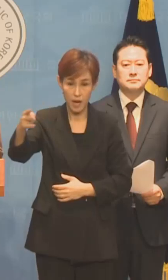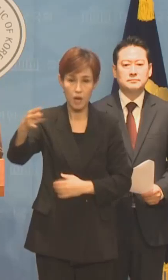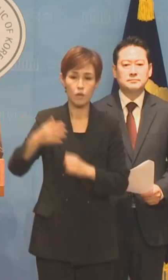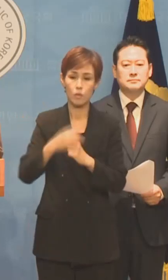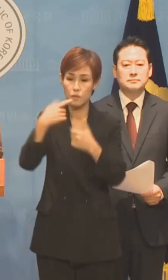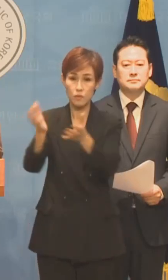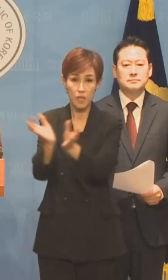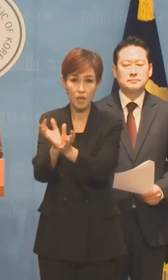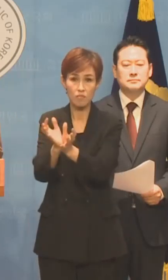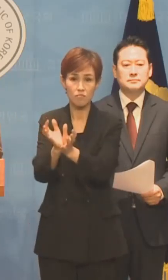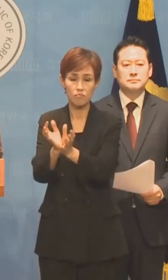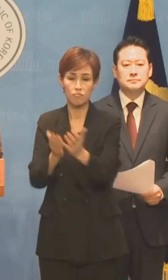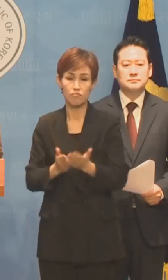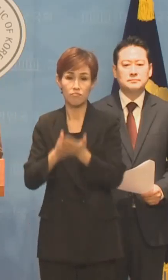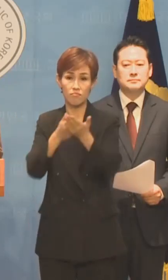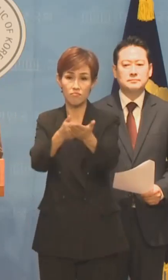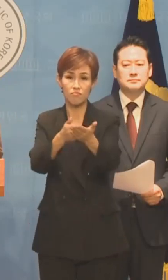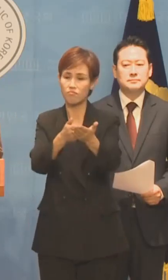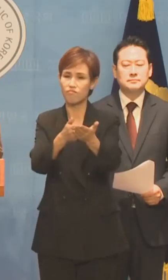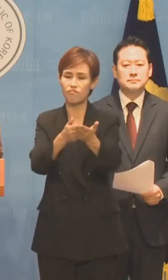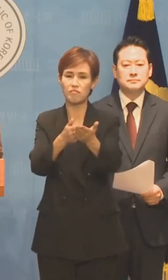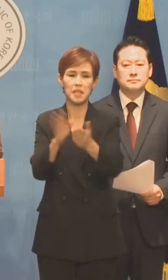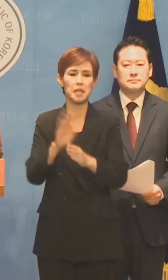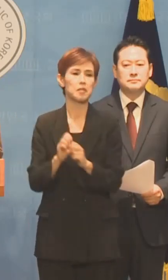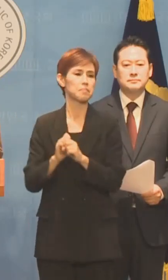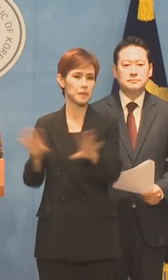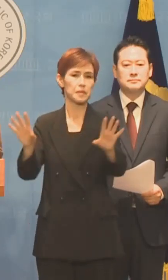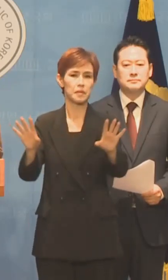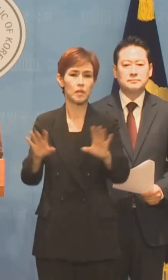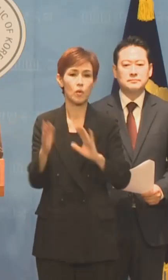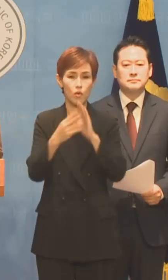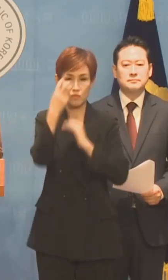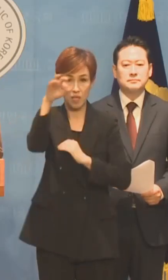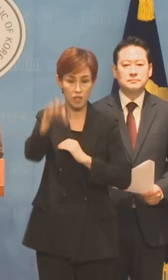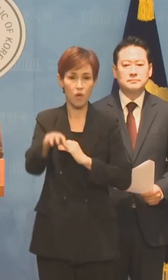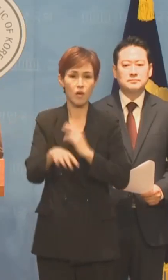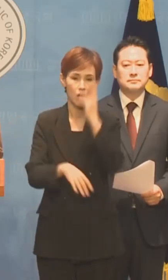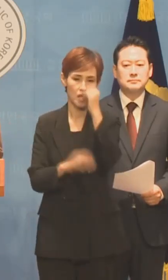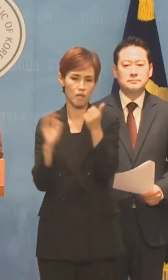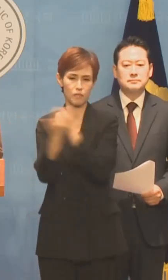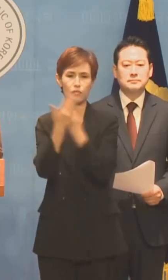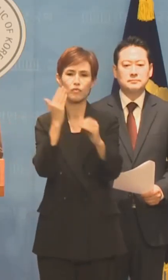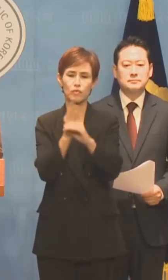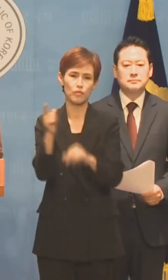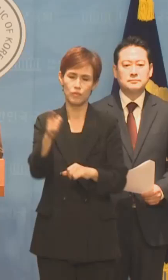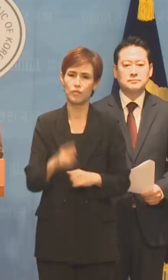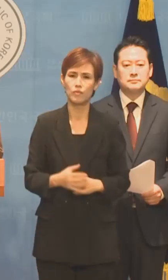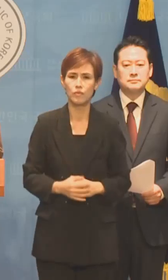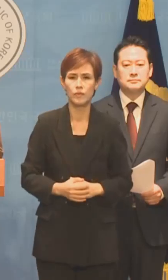상정은 물론 일방적으로 산해하며 공수처와 경찰을 비호하고 있을 뿐입니다.